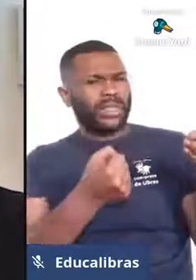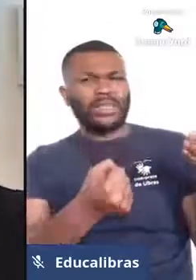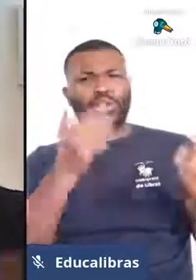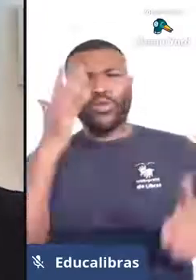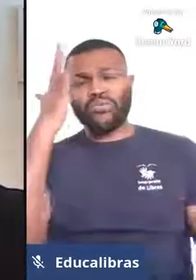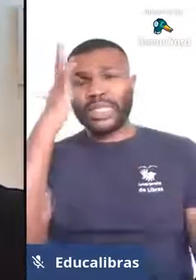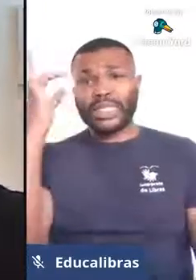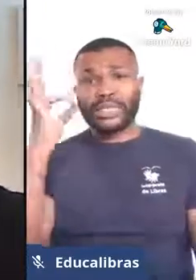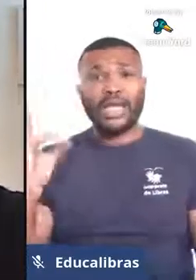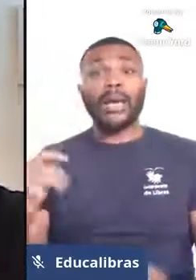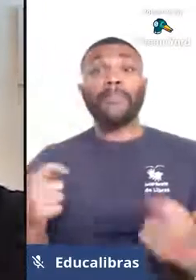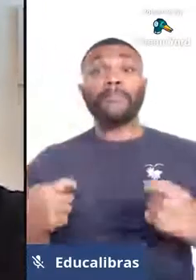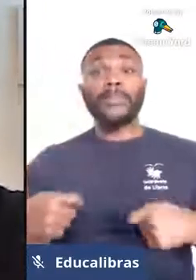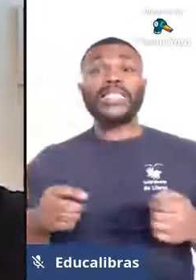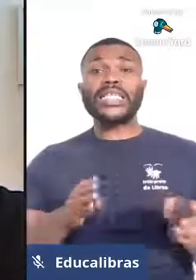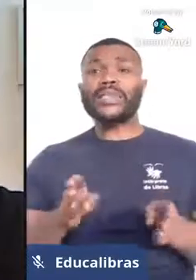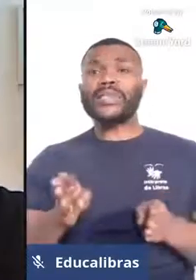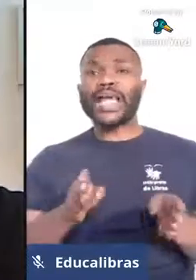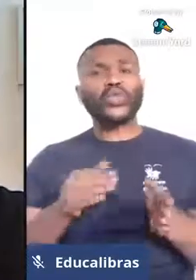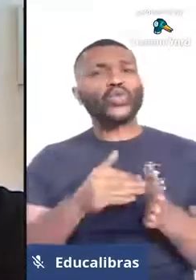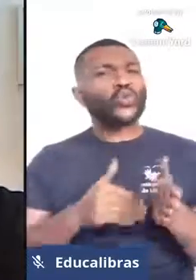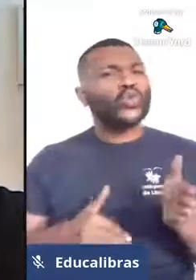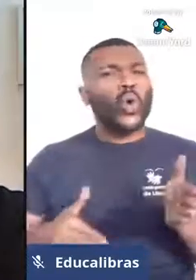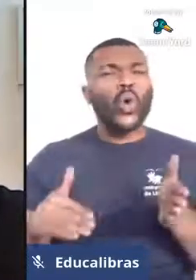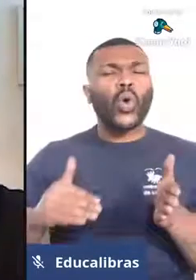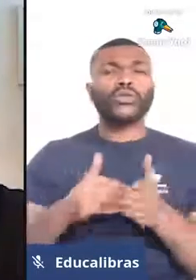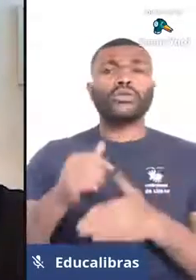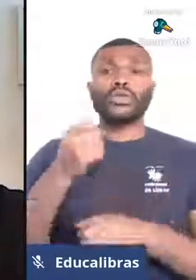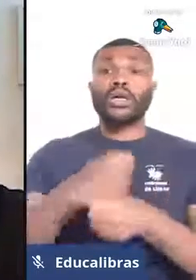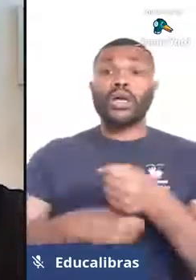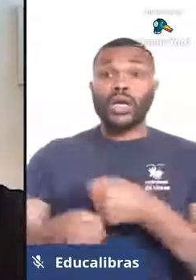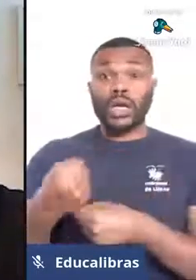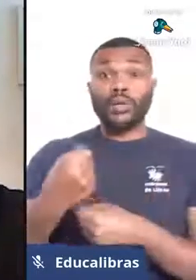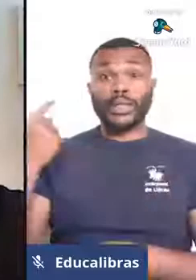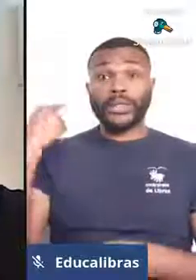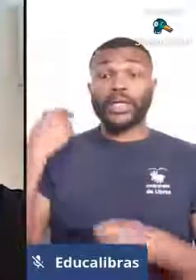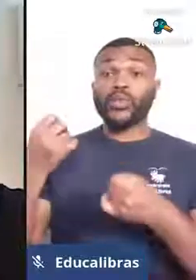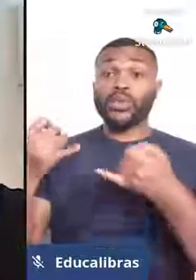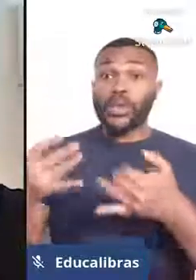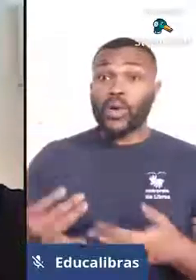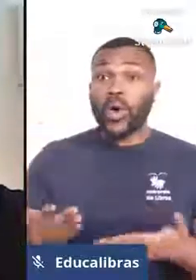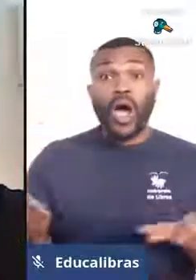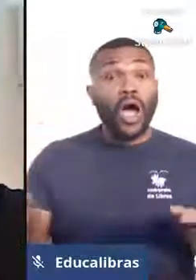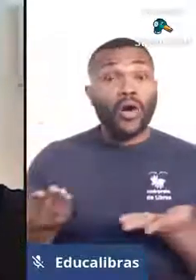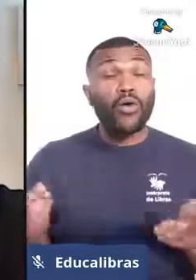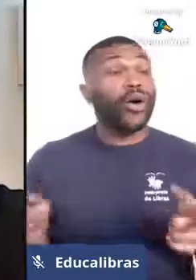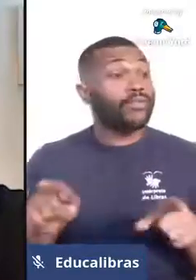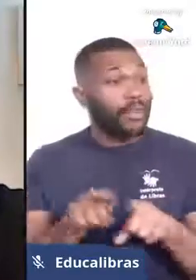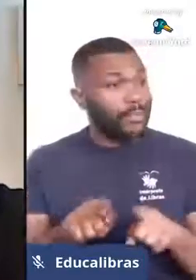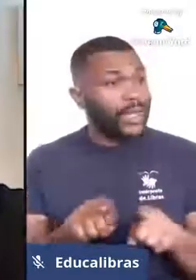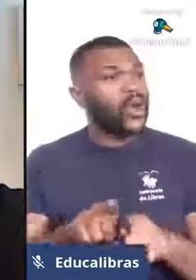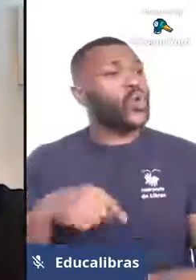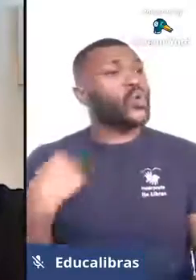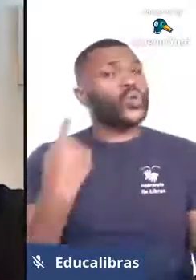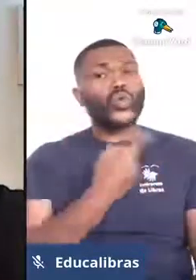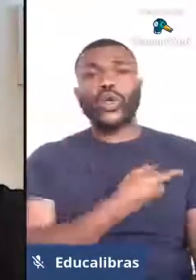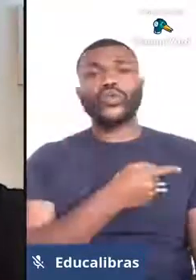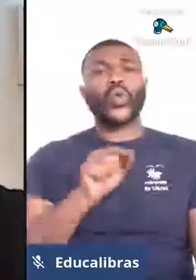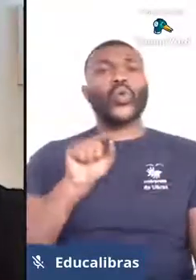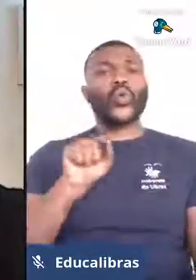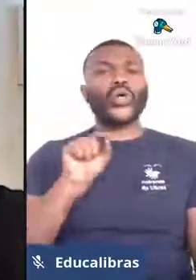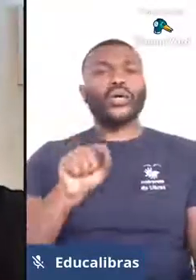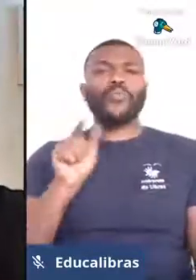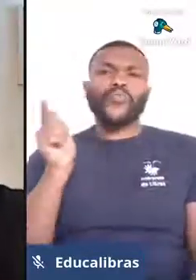E você mencionou, ano passado, a gente não pode esquecer o que a gente está fazendo agora. Então, a gente só está conseguindo